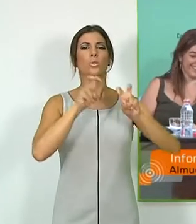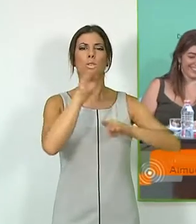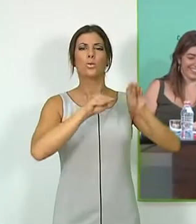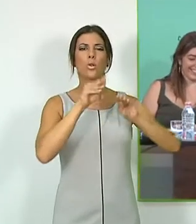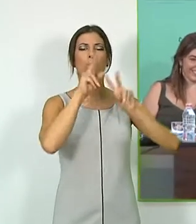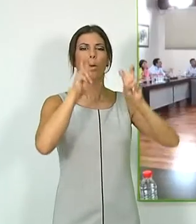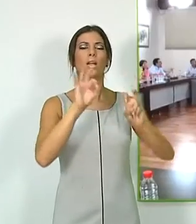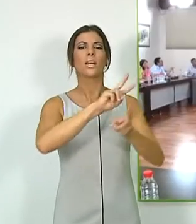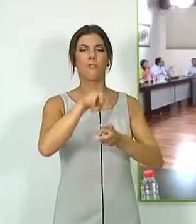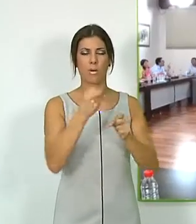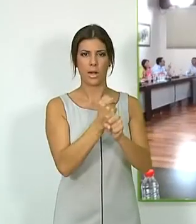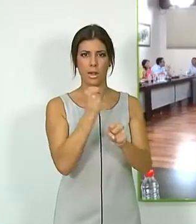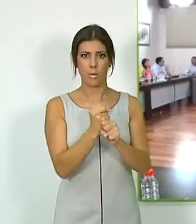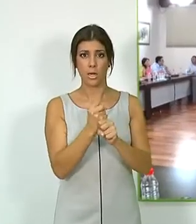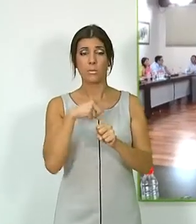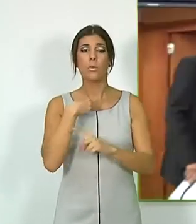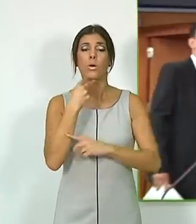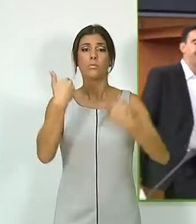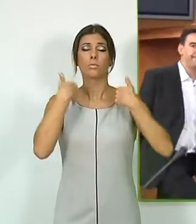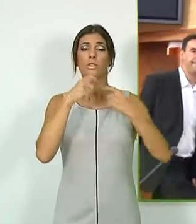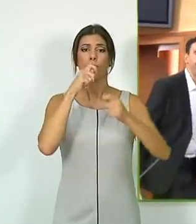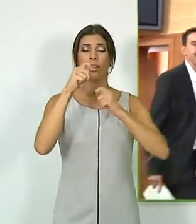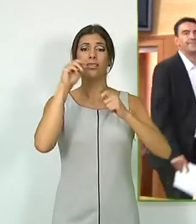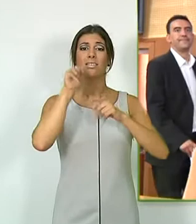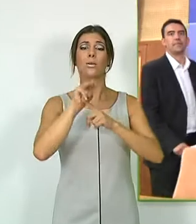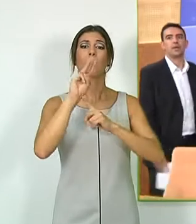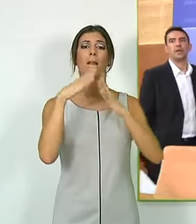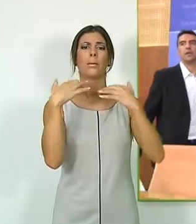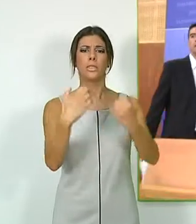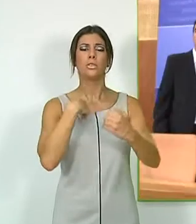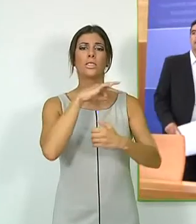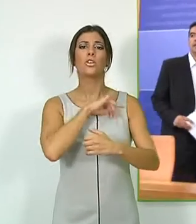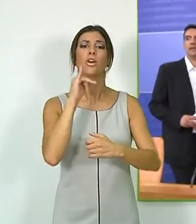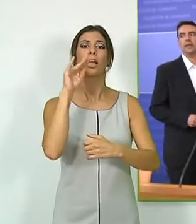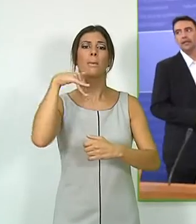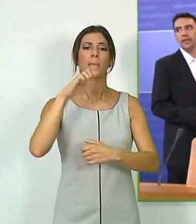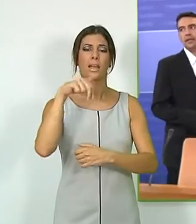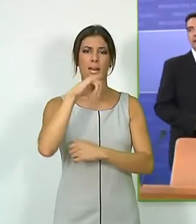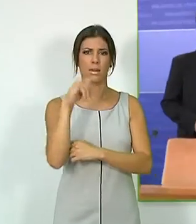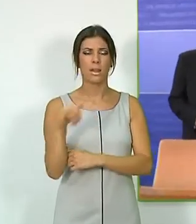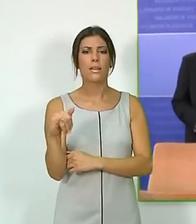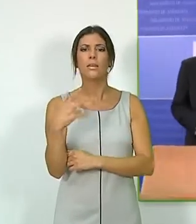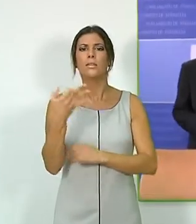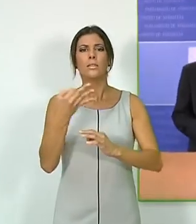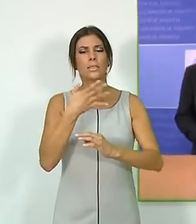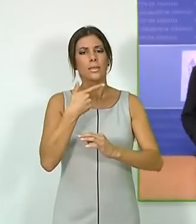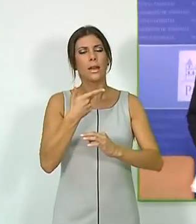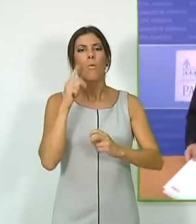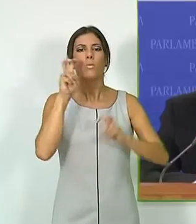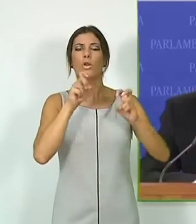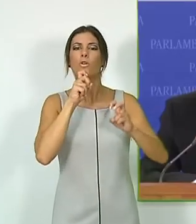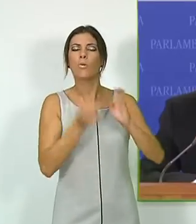la aplicación de la actual reforma laboral. El portavoz socialista en el Parlamento, Mario Jiménez, ha apostado por volver a generar